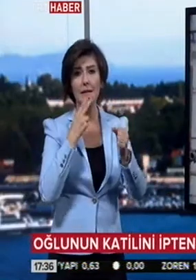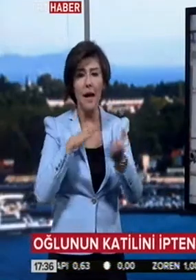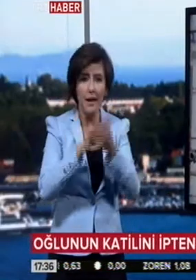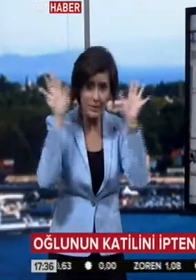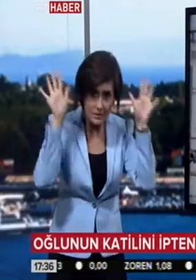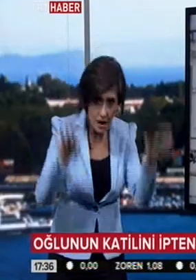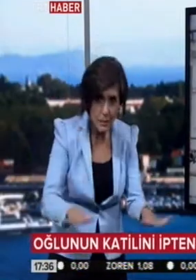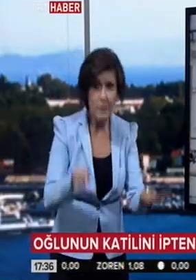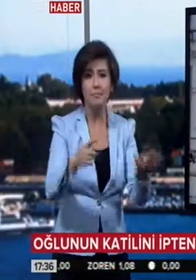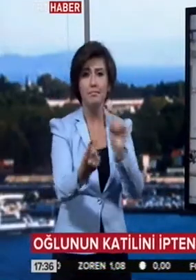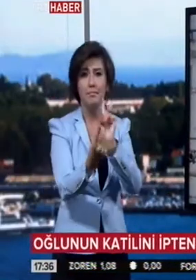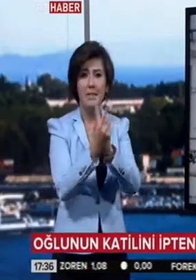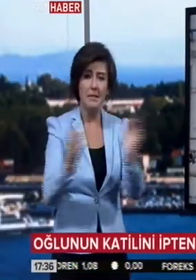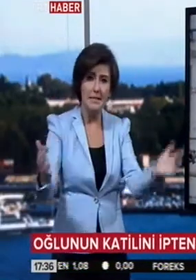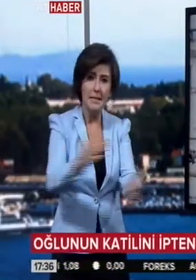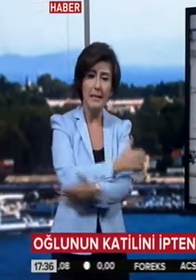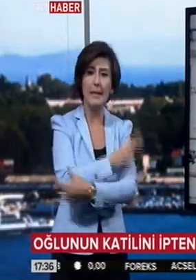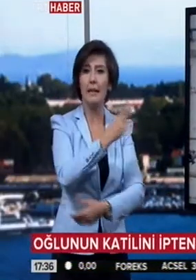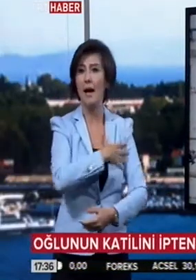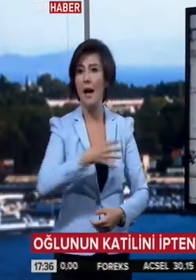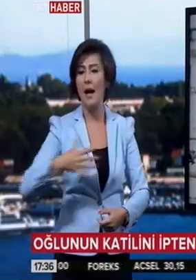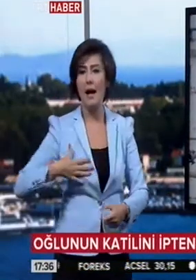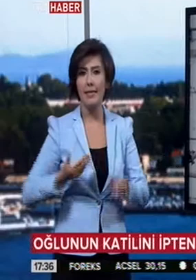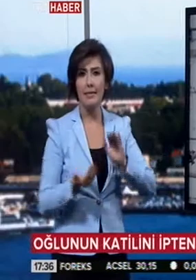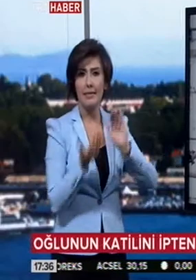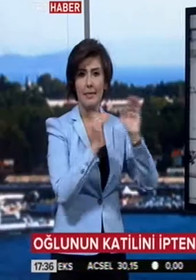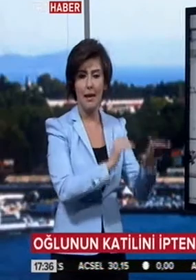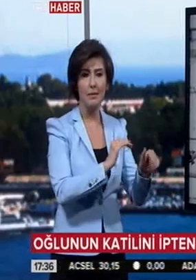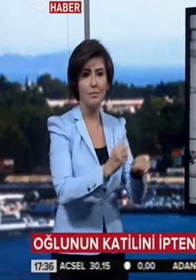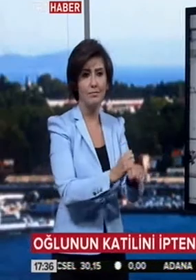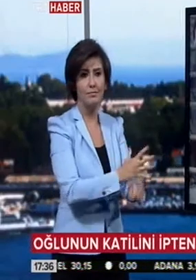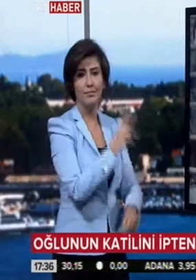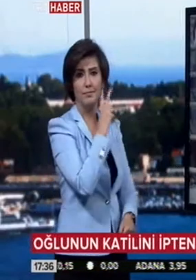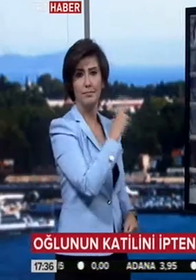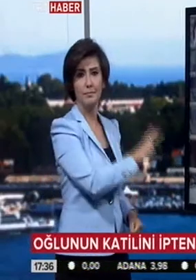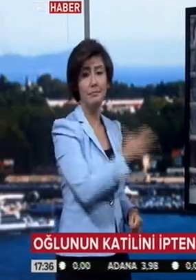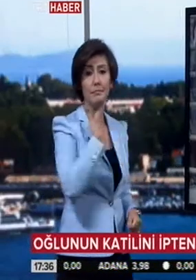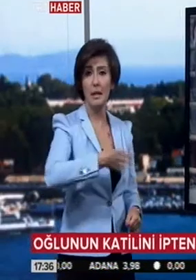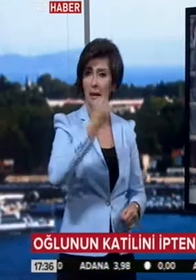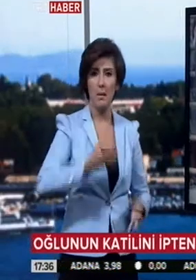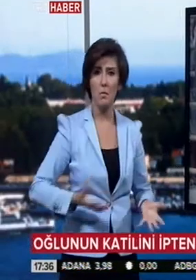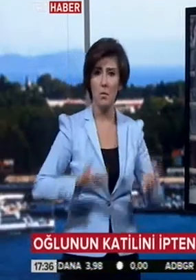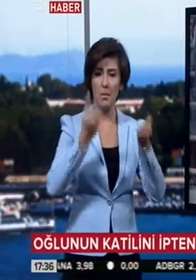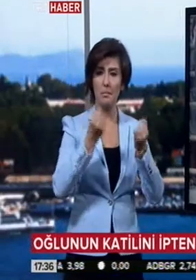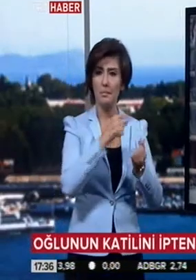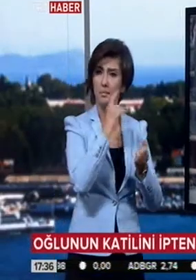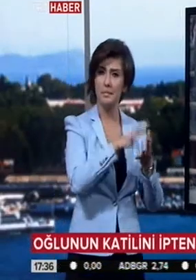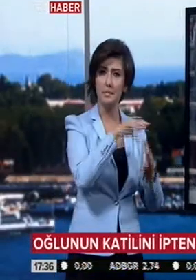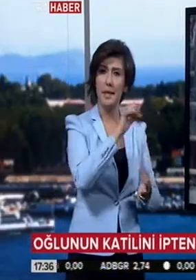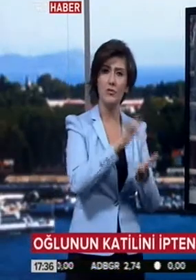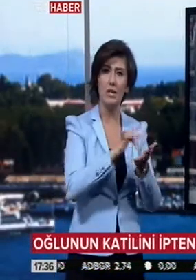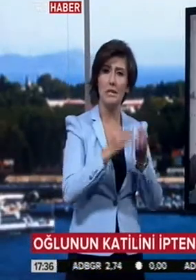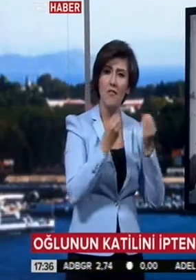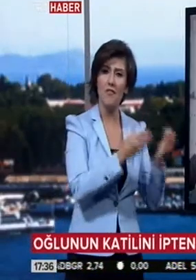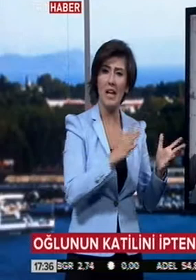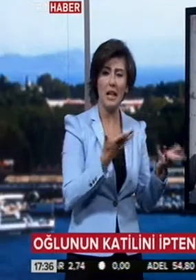kadının ayaklarına kapandı. Birbirlerine sarılan iki annenin dayanışması yürekleri burktu. İdamdan kurtulan Balala ne